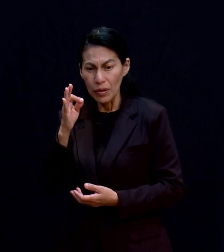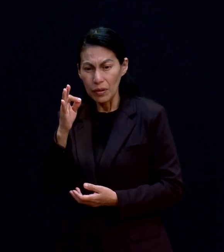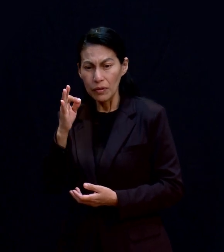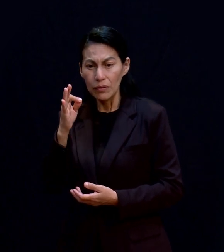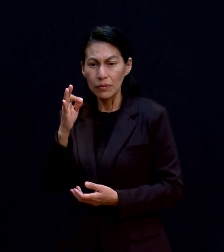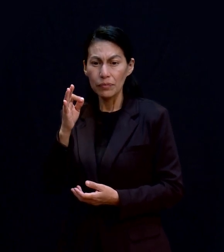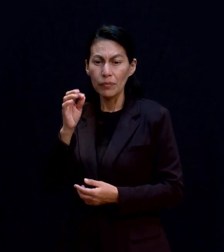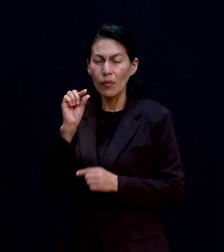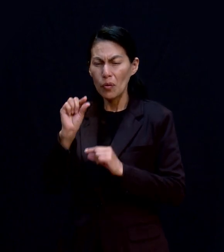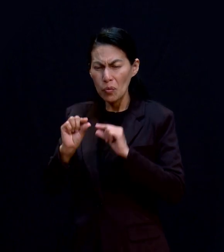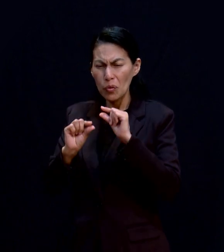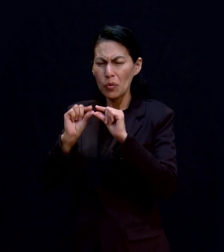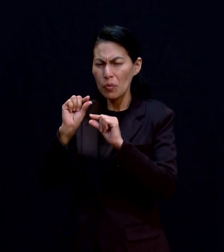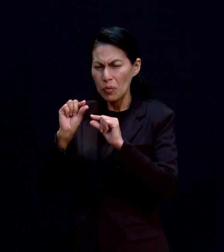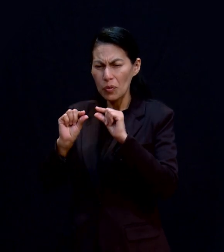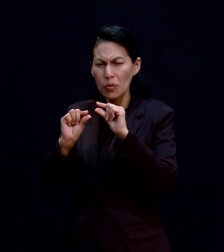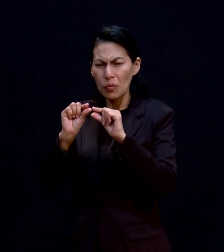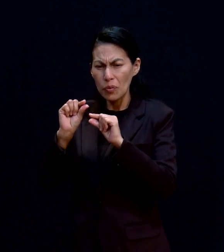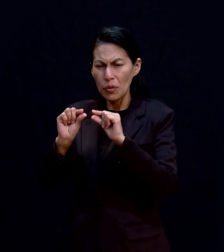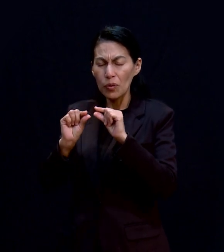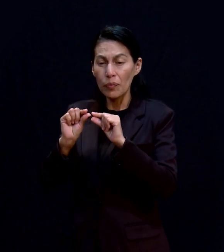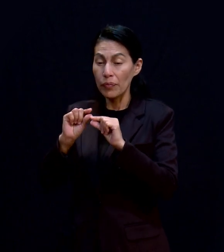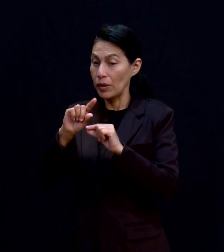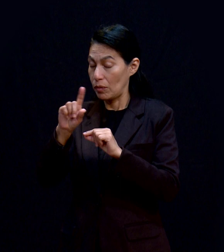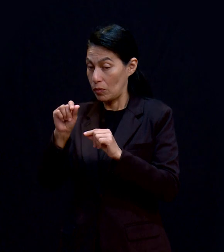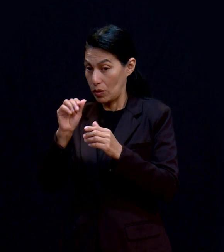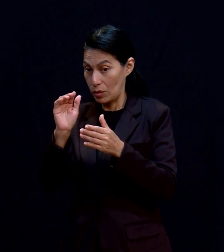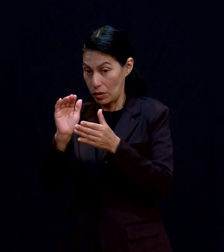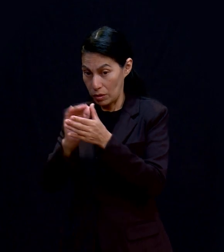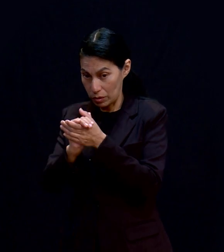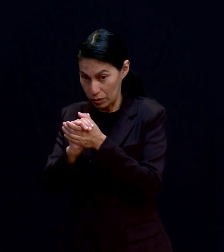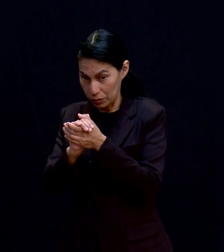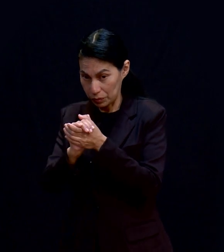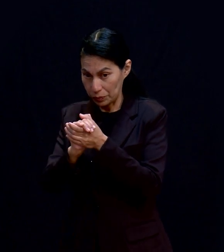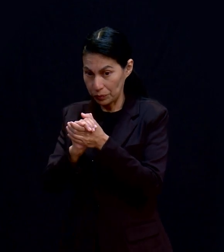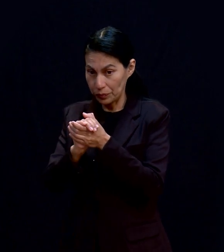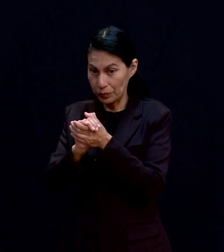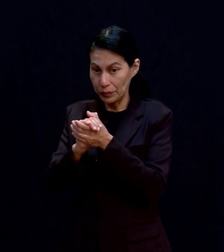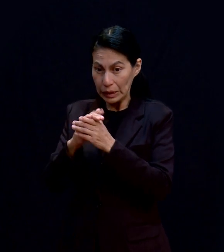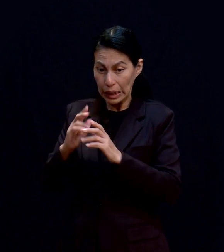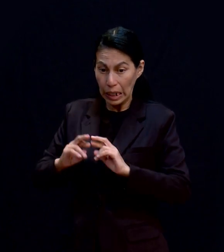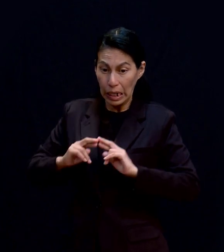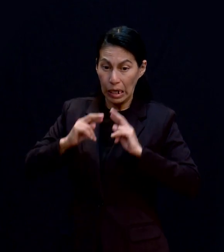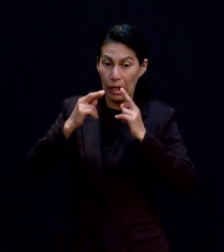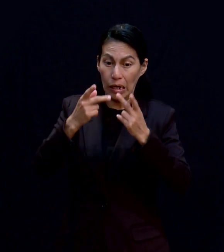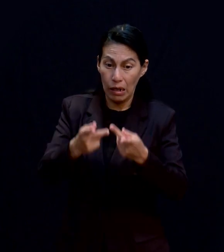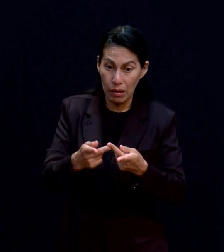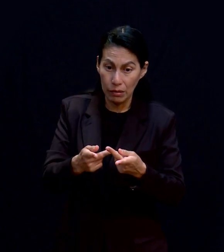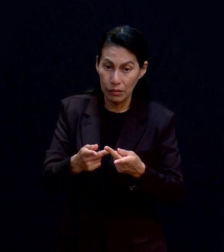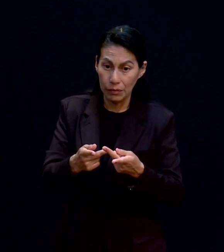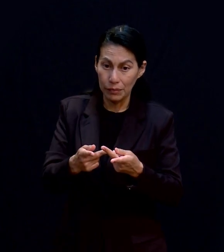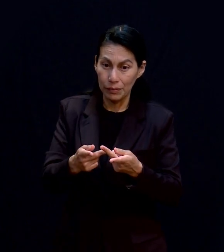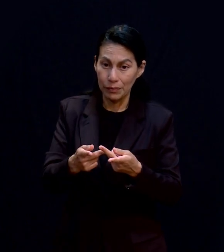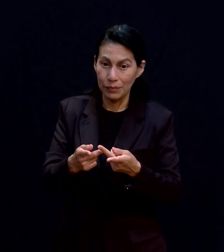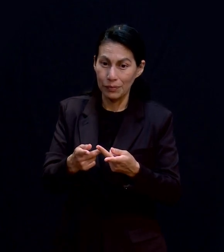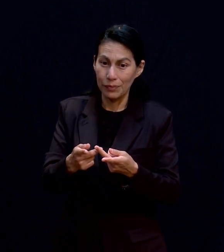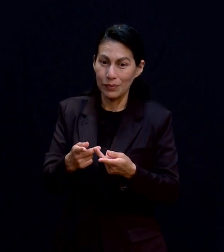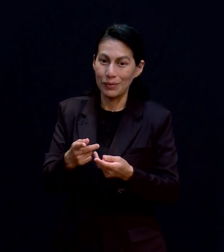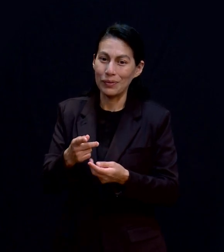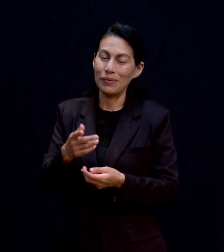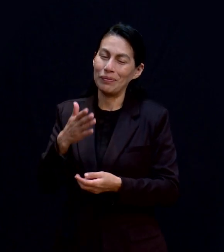etcétera y se fuera dando la relación unieron sus vidas y por ahí se les dio un regalo